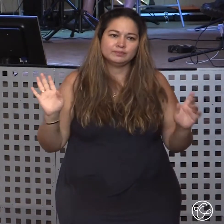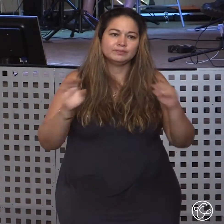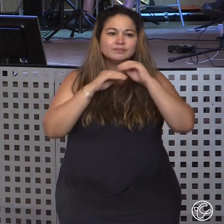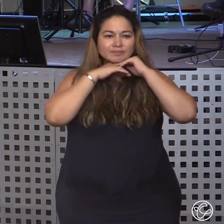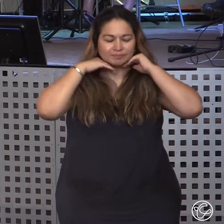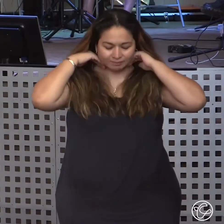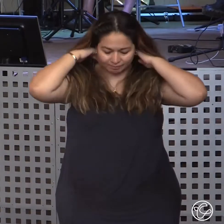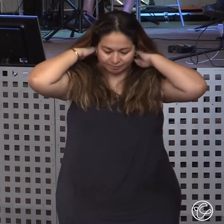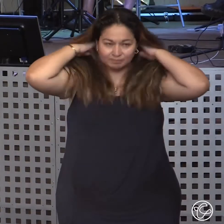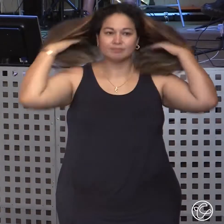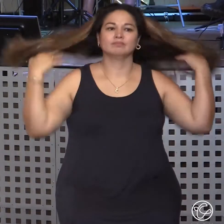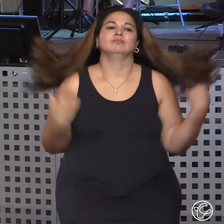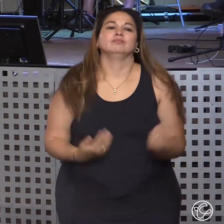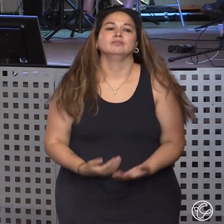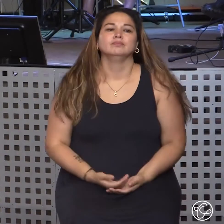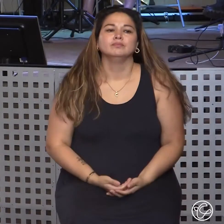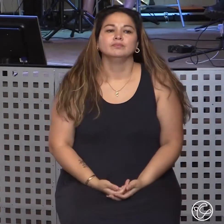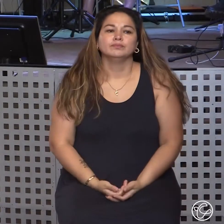¿sabes cuál es, no?